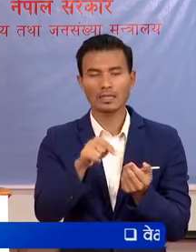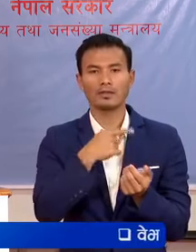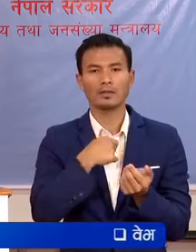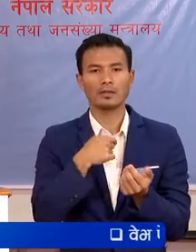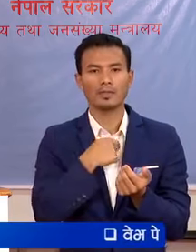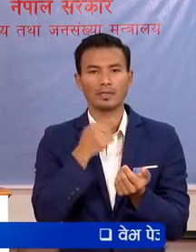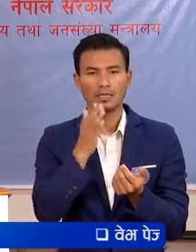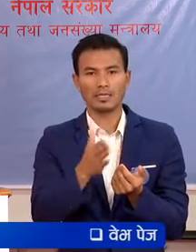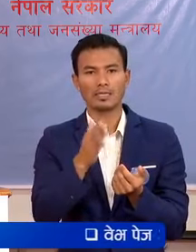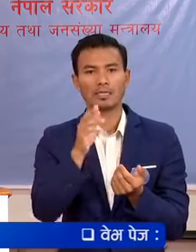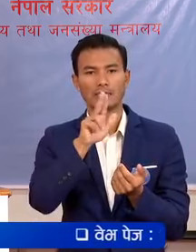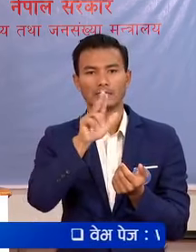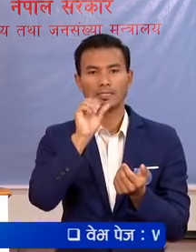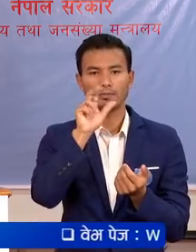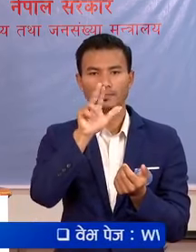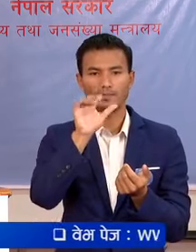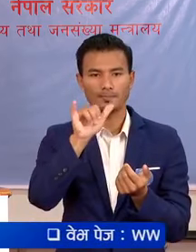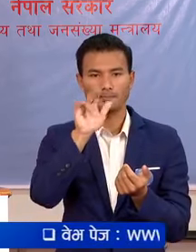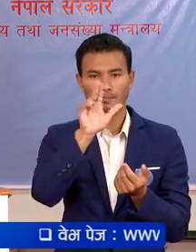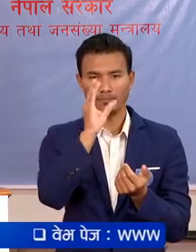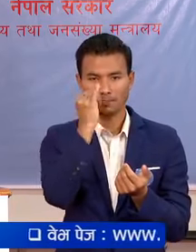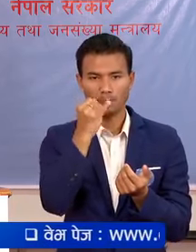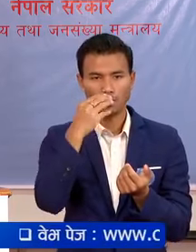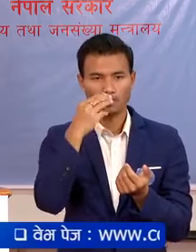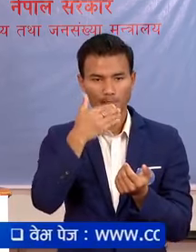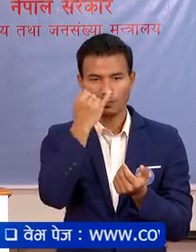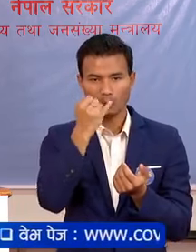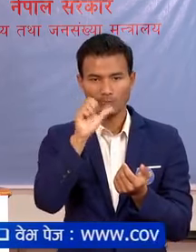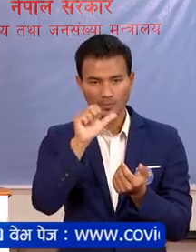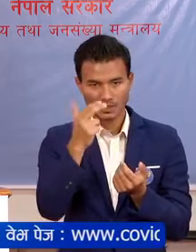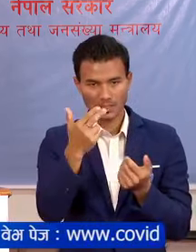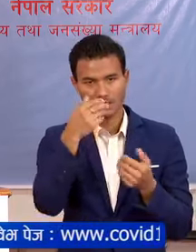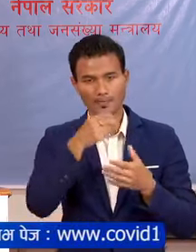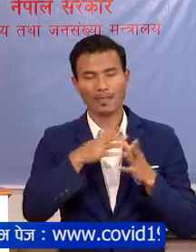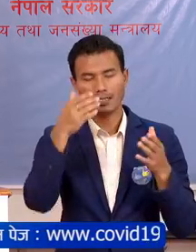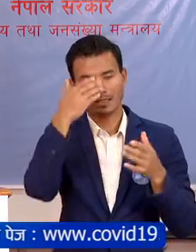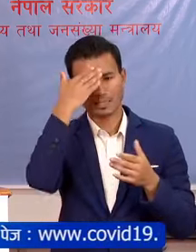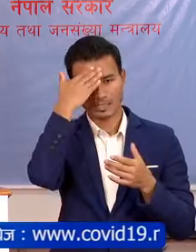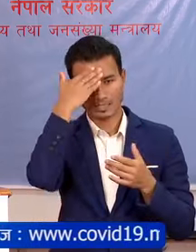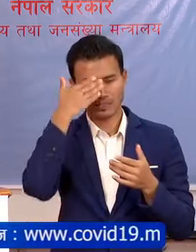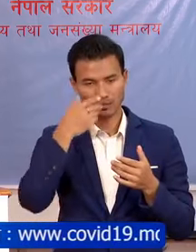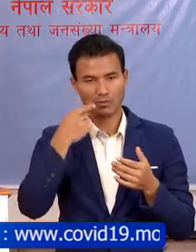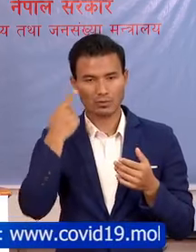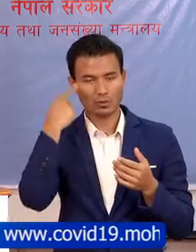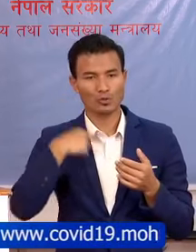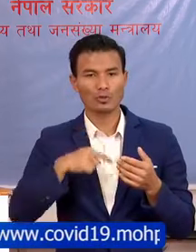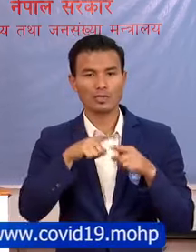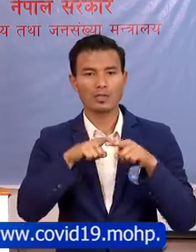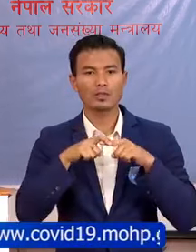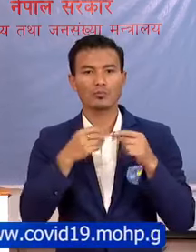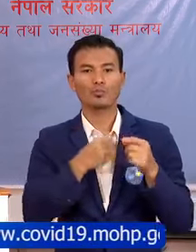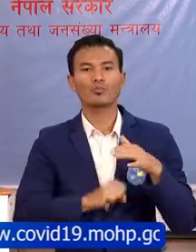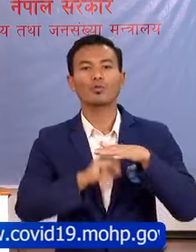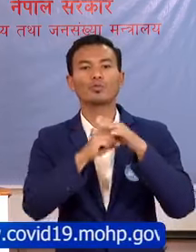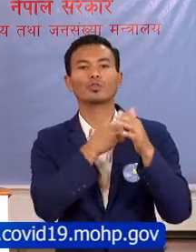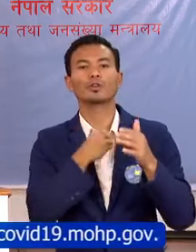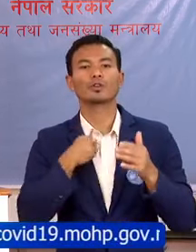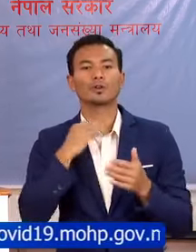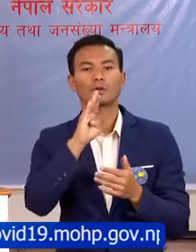एपिडिमिलोजी तथा रोग नेंचन महासाखा का प्रमुख डक्टर बासुदेव पांडे लाई यो कुरा को बारेमा